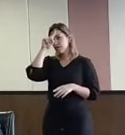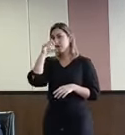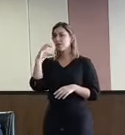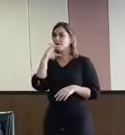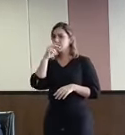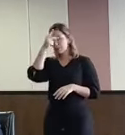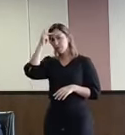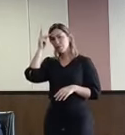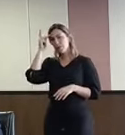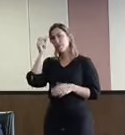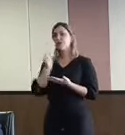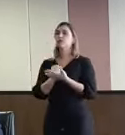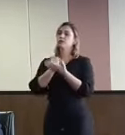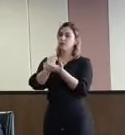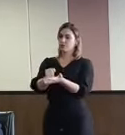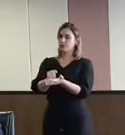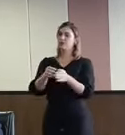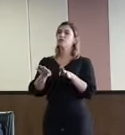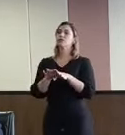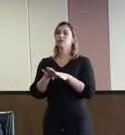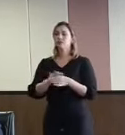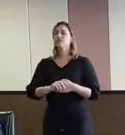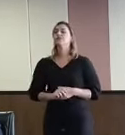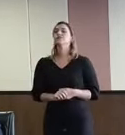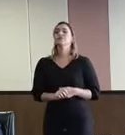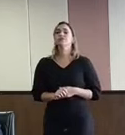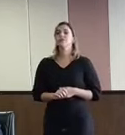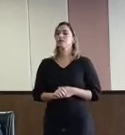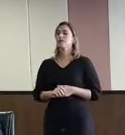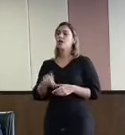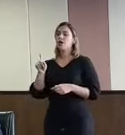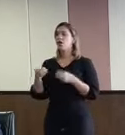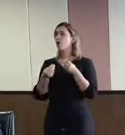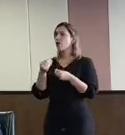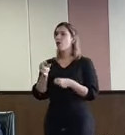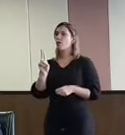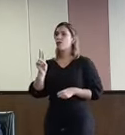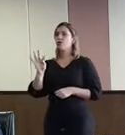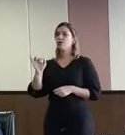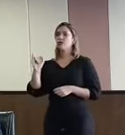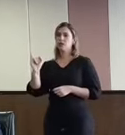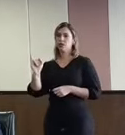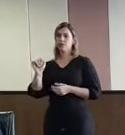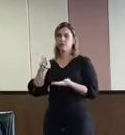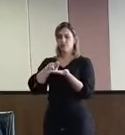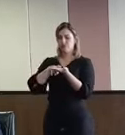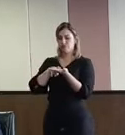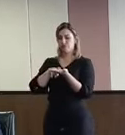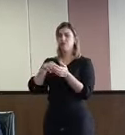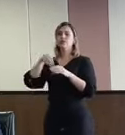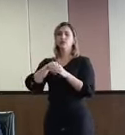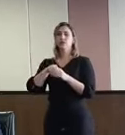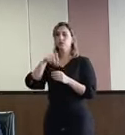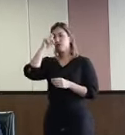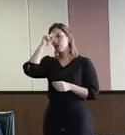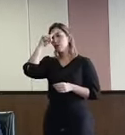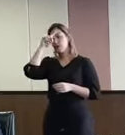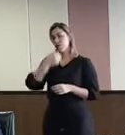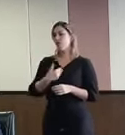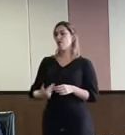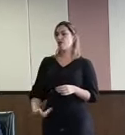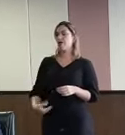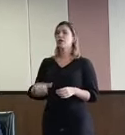das atividades consideradas cirurgias eletivas. No âmbito das UTIs, apenas dentro dos hospitais do governo do estado,